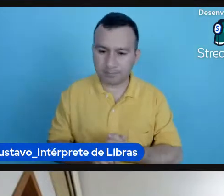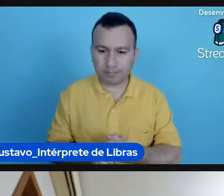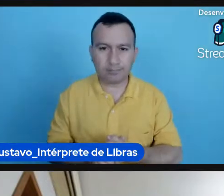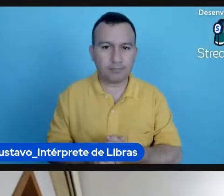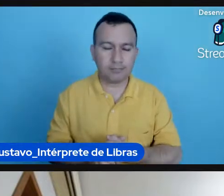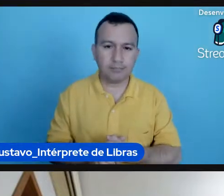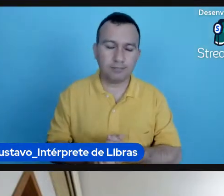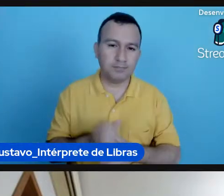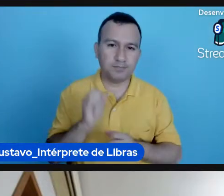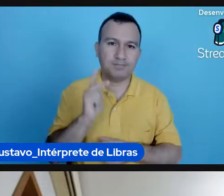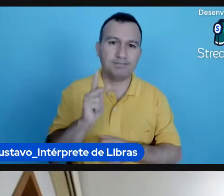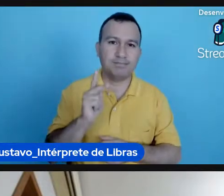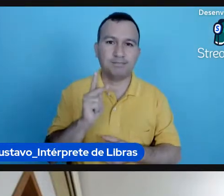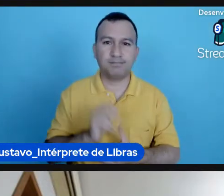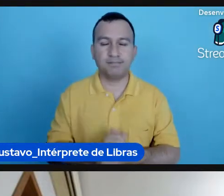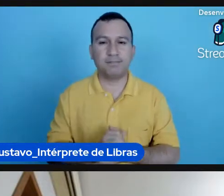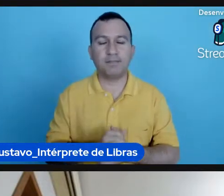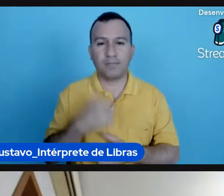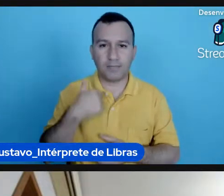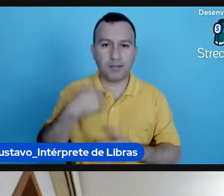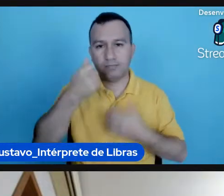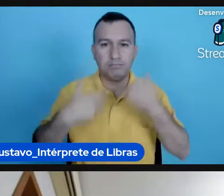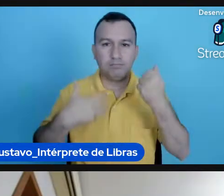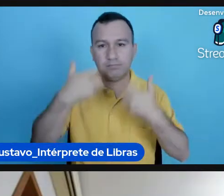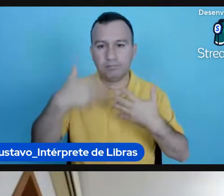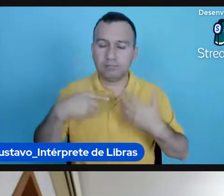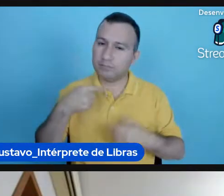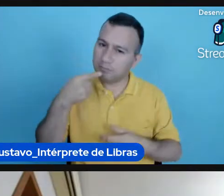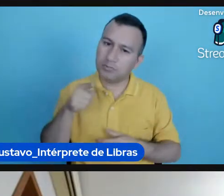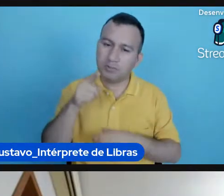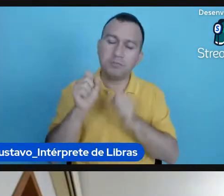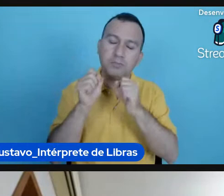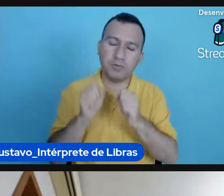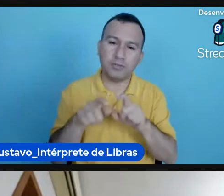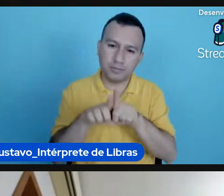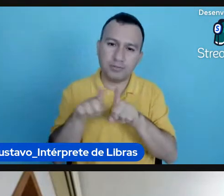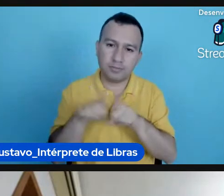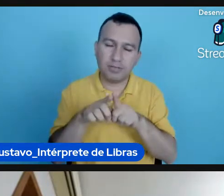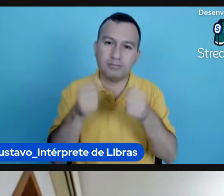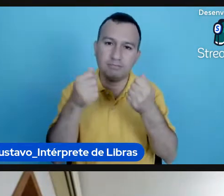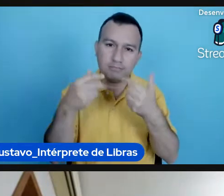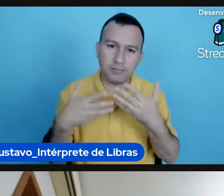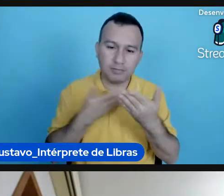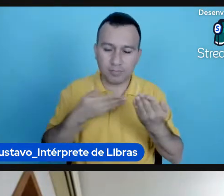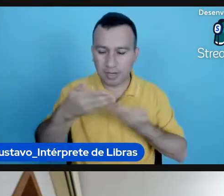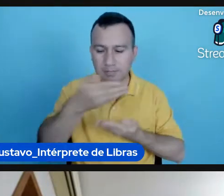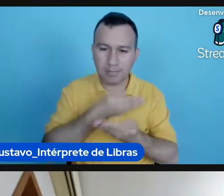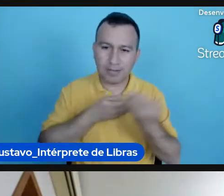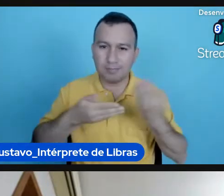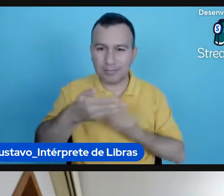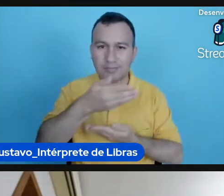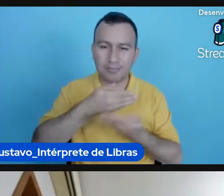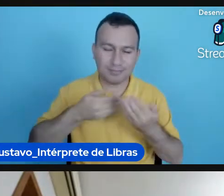comentar, e aí depois você pode comentar também, e a gente vai trocando as figurinhas, tá bom?